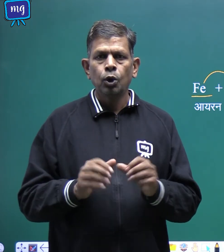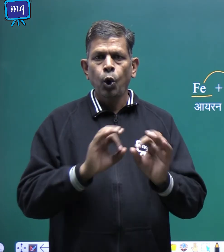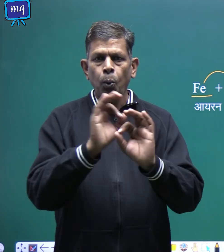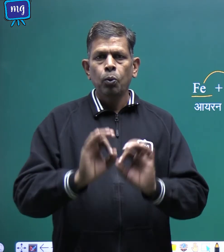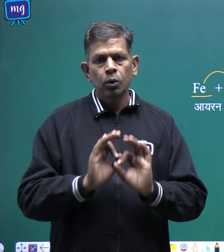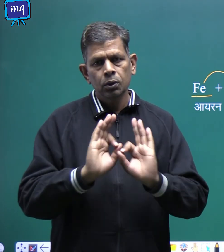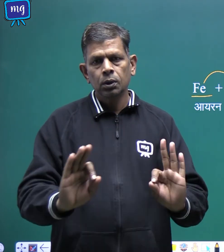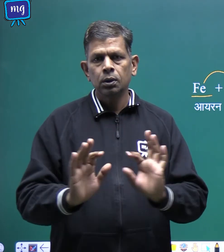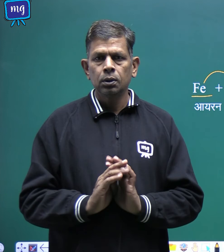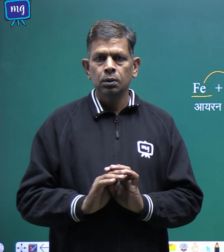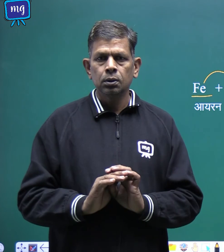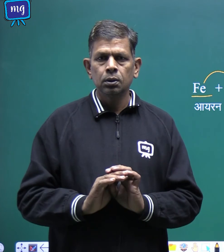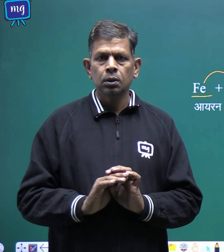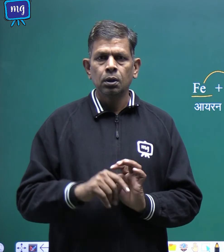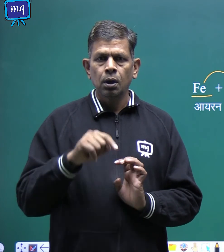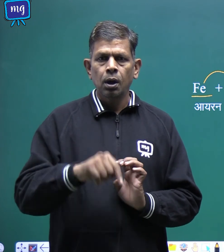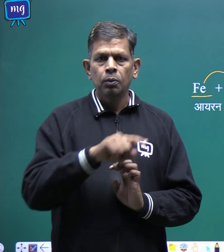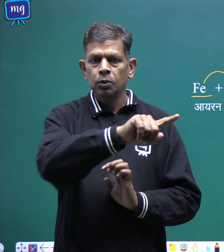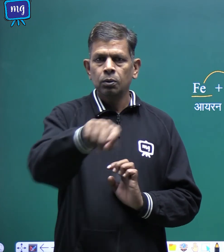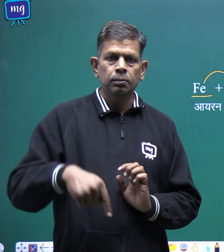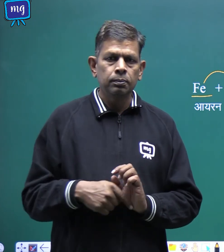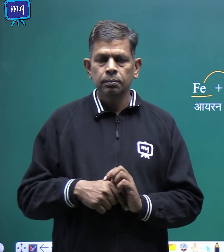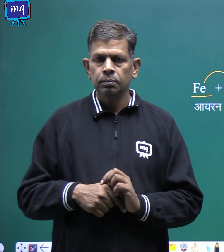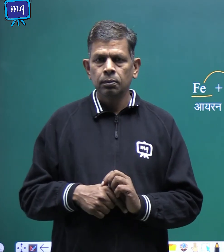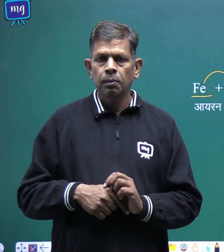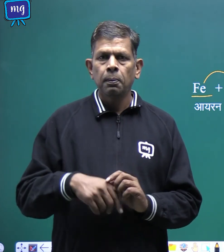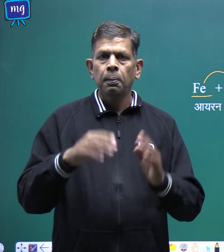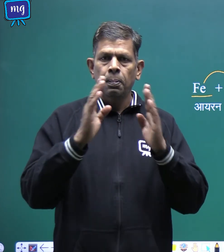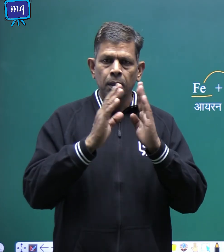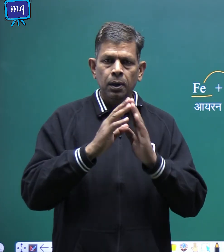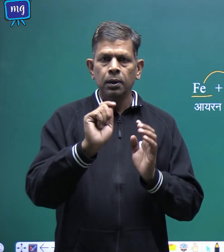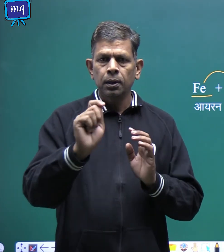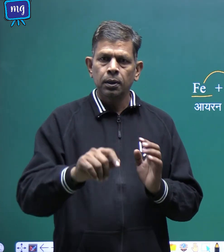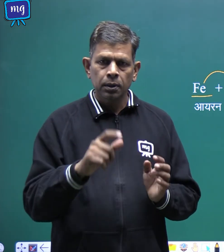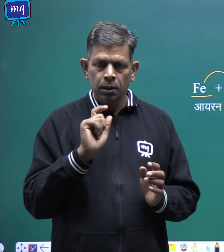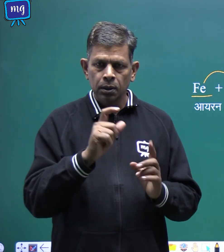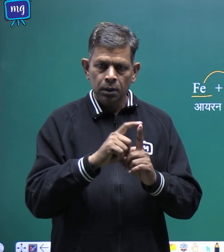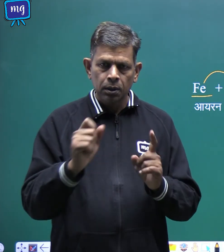पूरे होते हैं। अब आप गृह कार्य करेंगे।